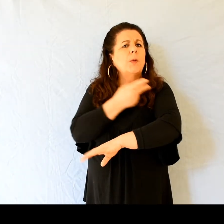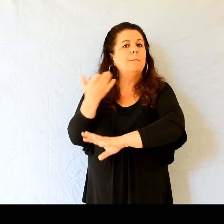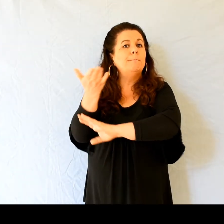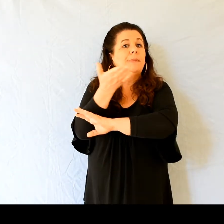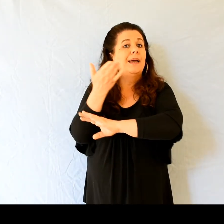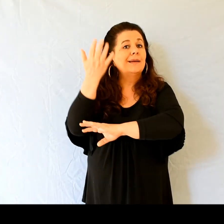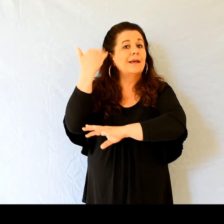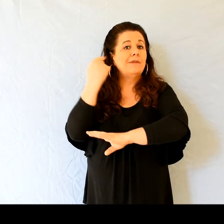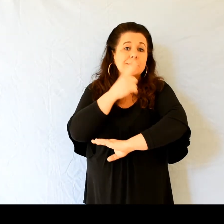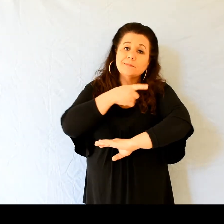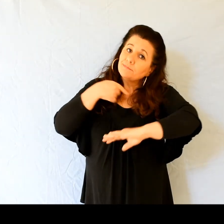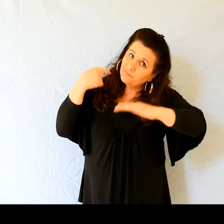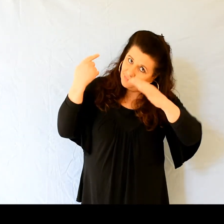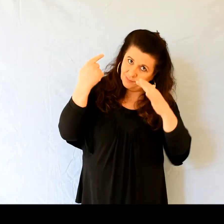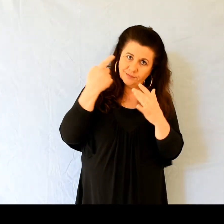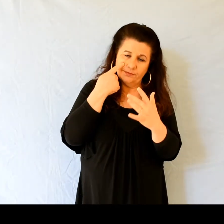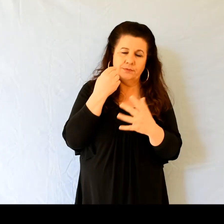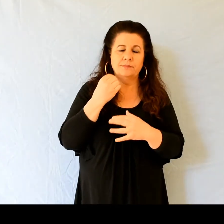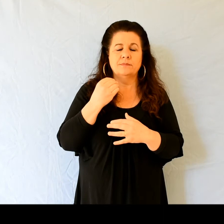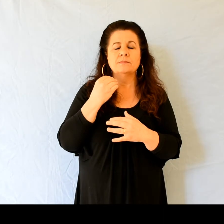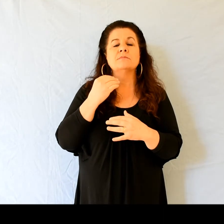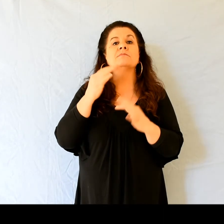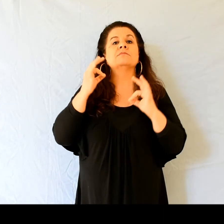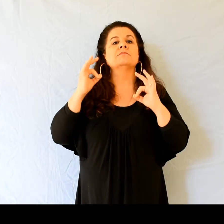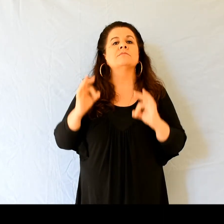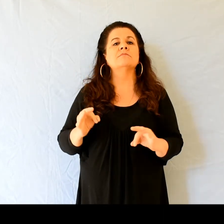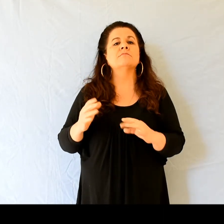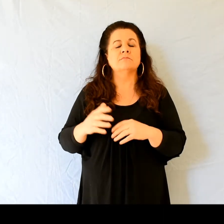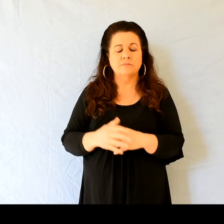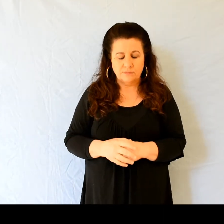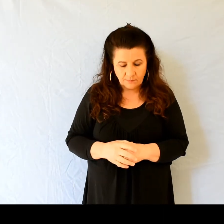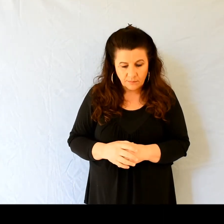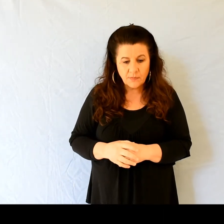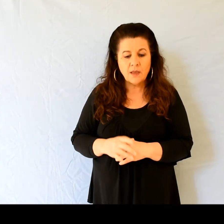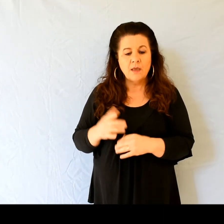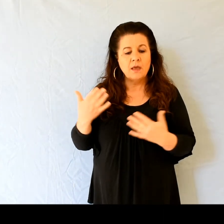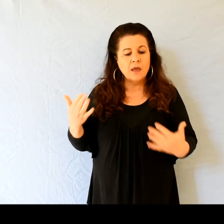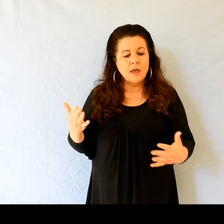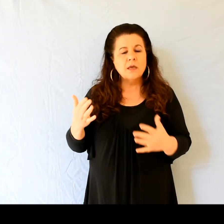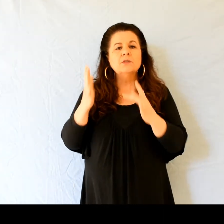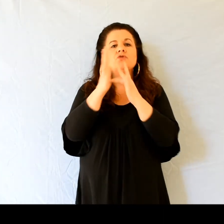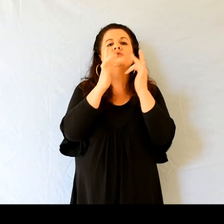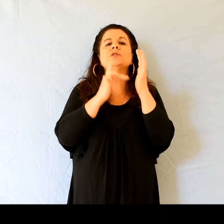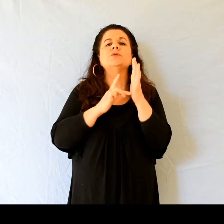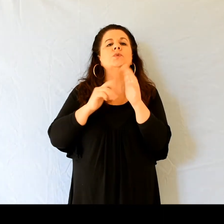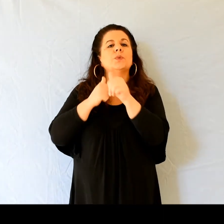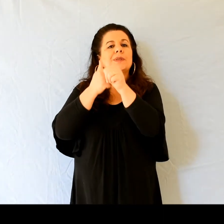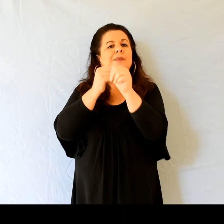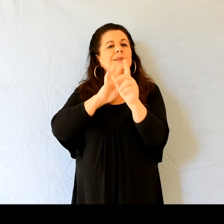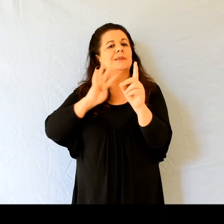Jésus lui dirent, où veux-tu que nous allions faire les préparatifs pour que tu manges la Pâque?